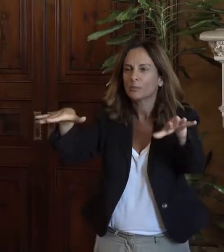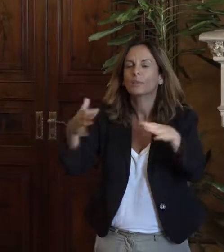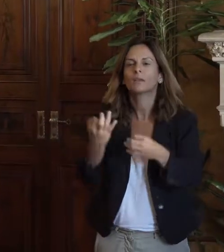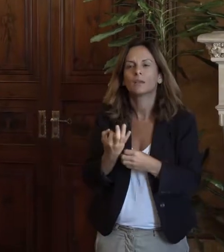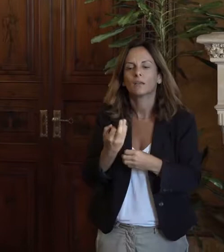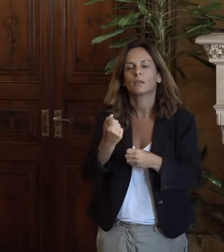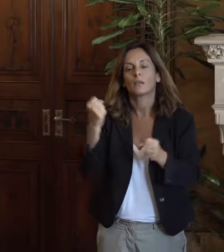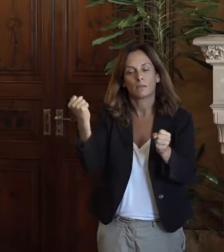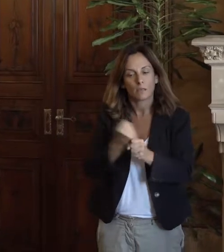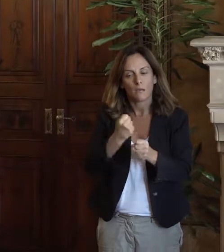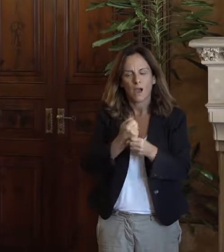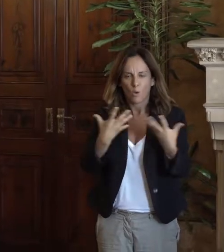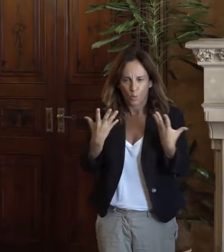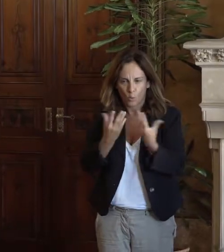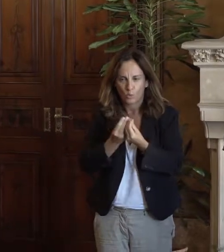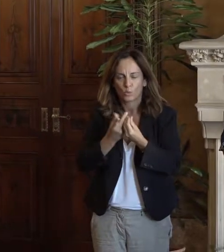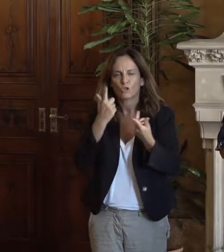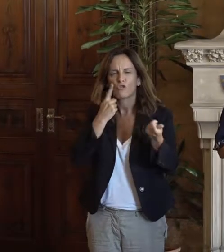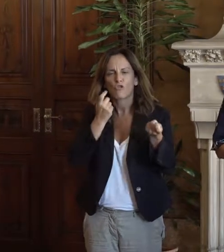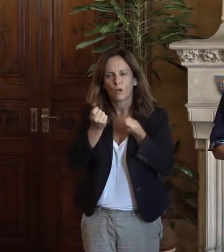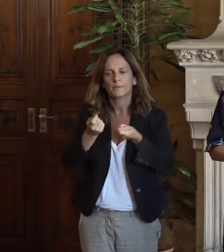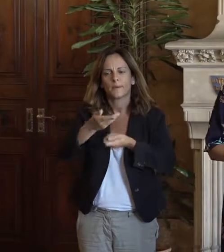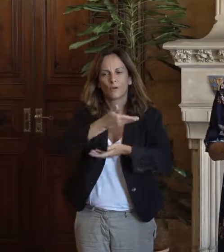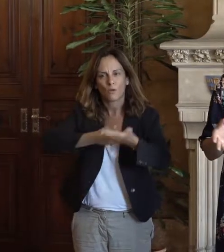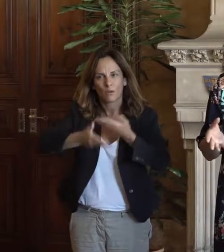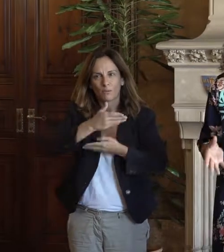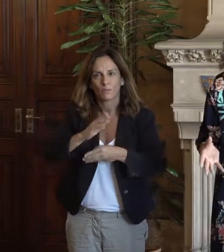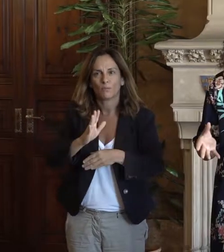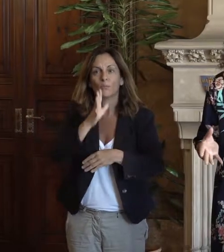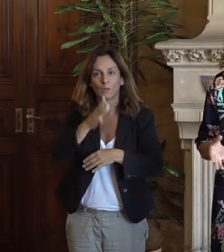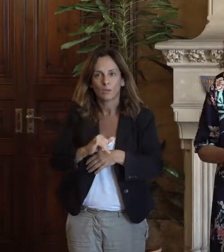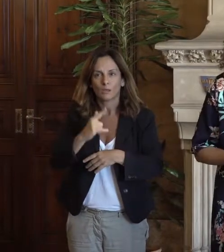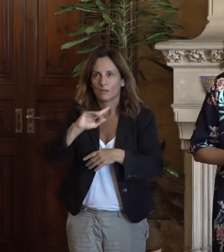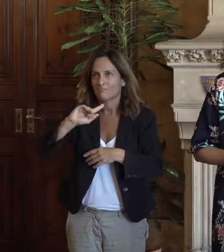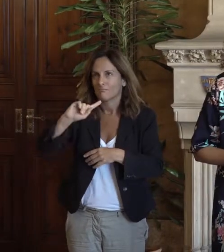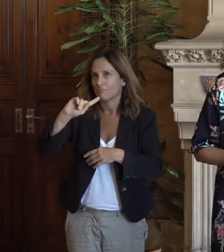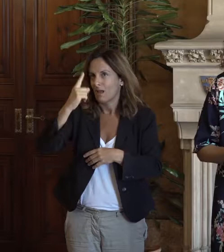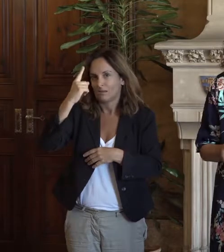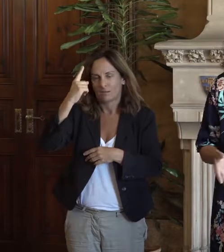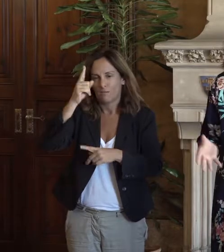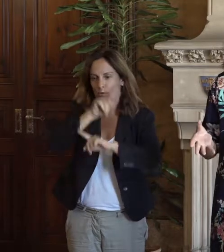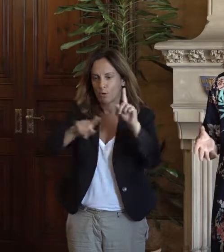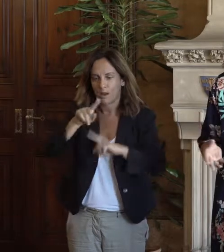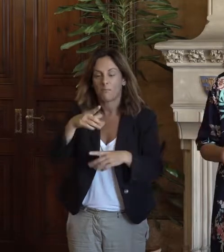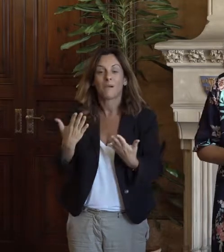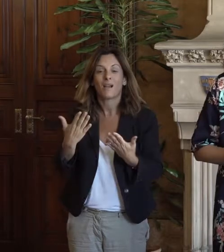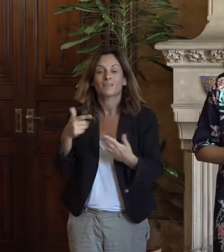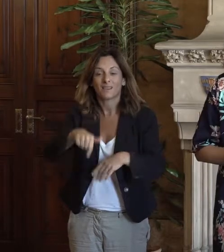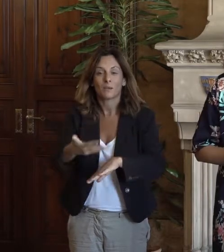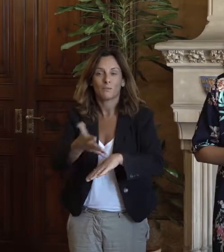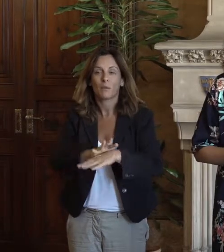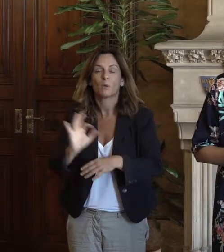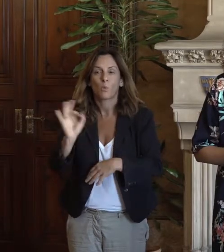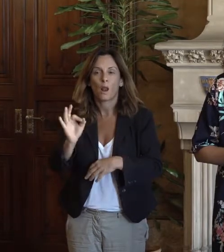farem feina de forma molt estratègica, estreta, amb molta coordinació, perquè els principals problemes que avui en dia són, tots coneixeu, i a Palma, mobilitat i habitatge,